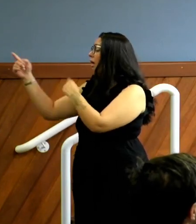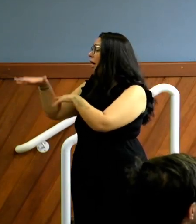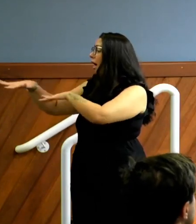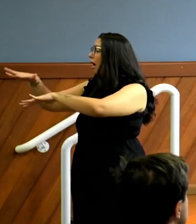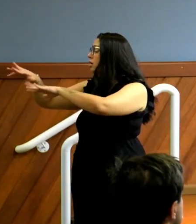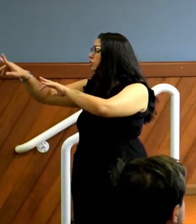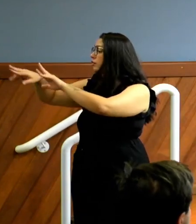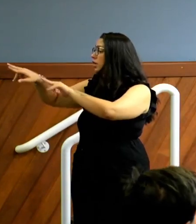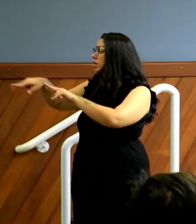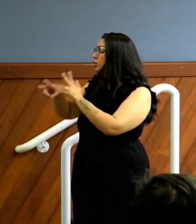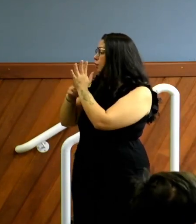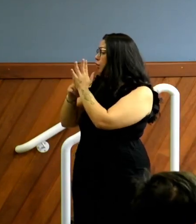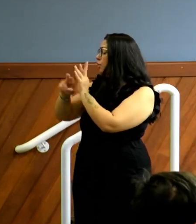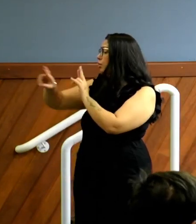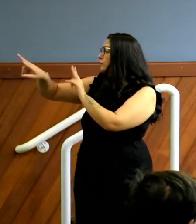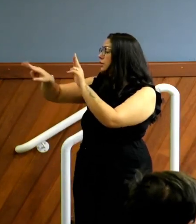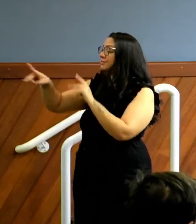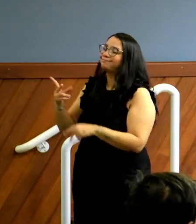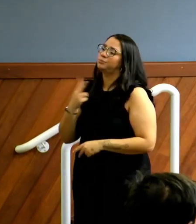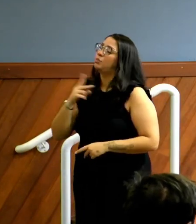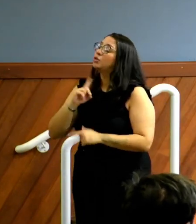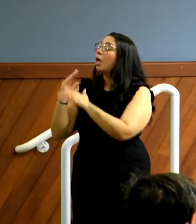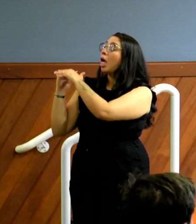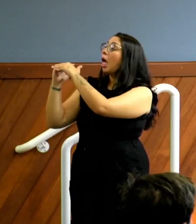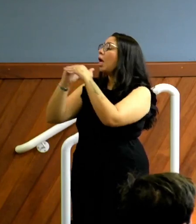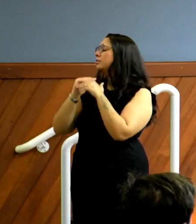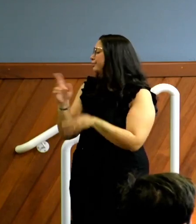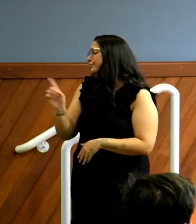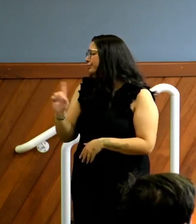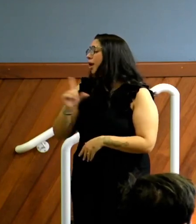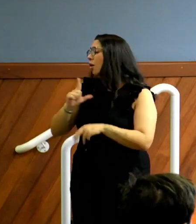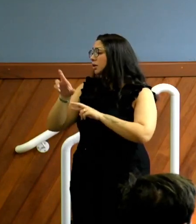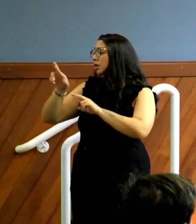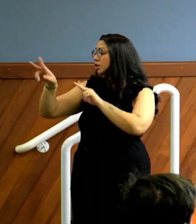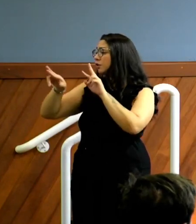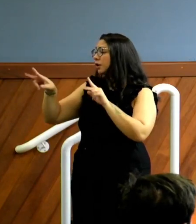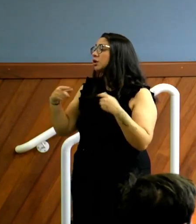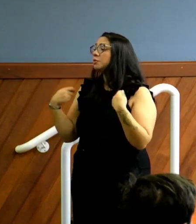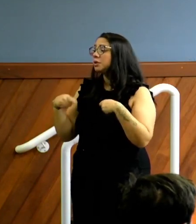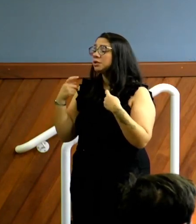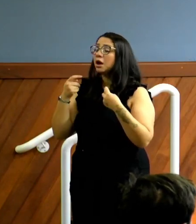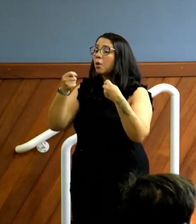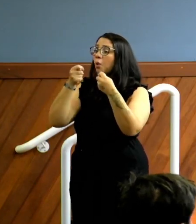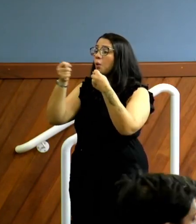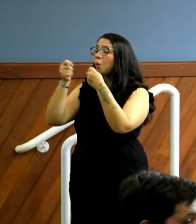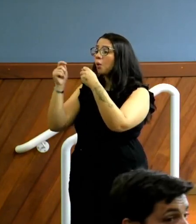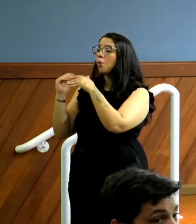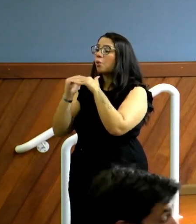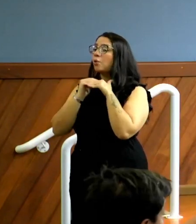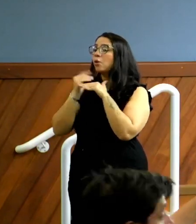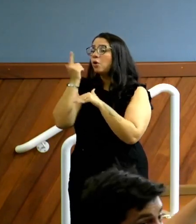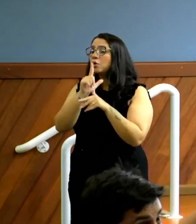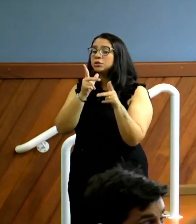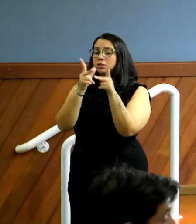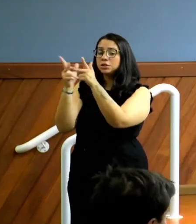tem um vocabulário diferente. Eu não posso esperar que as pessoas usem os mesmos termos. Então, é importante haver esse controle para que a gente fale a mesma